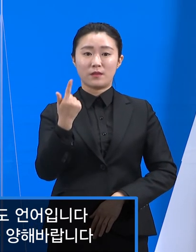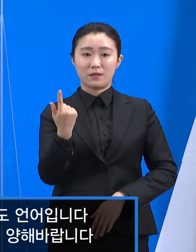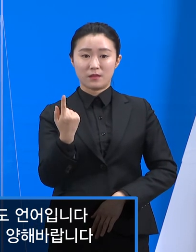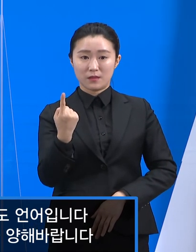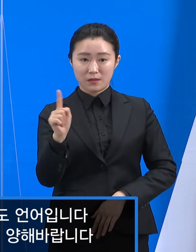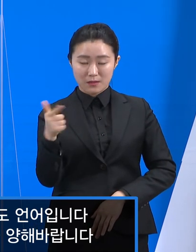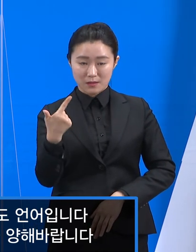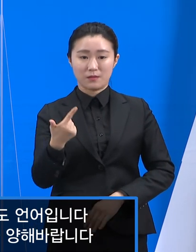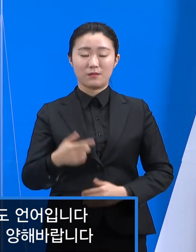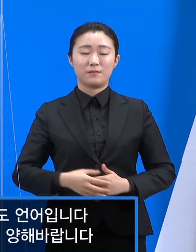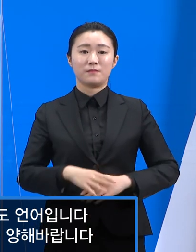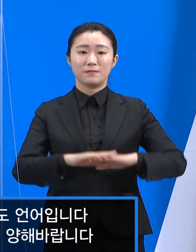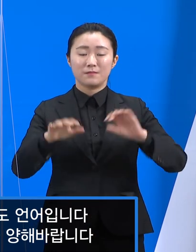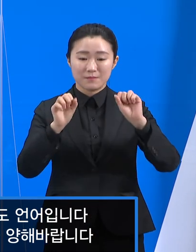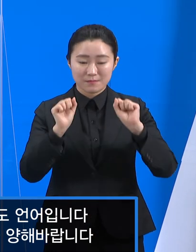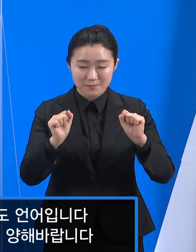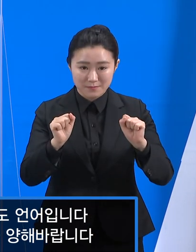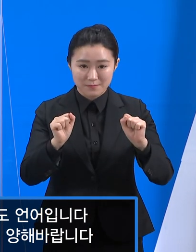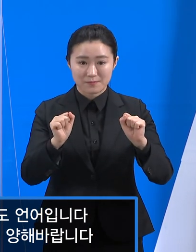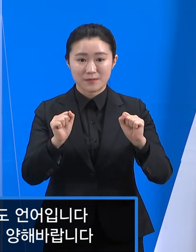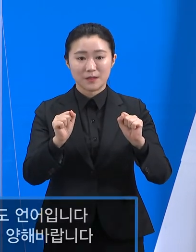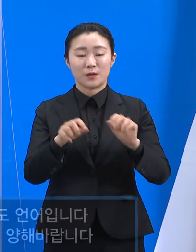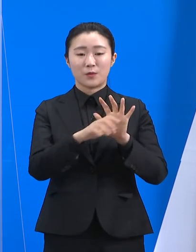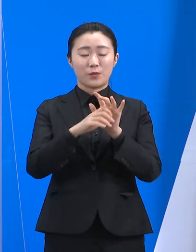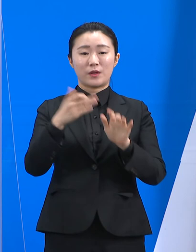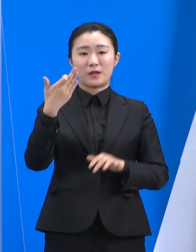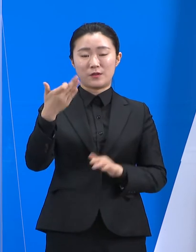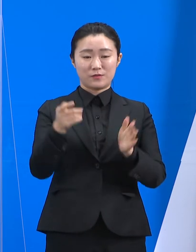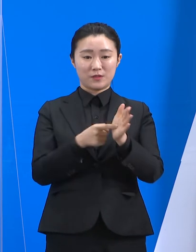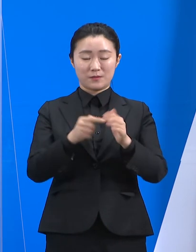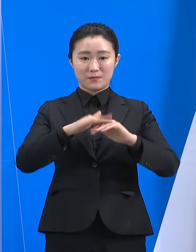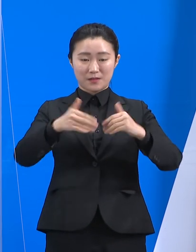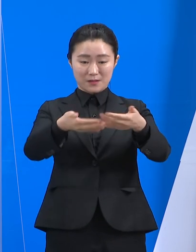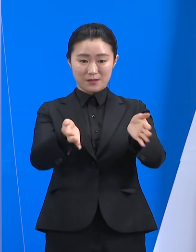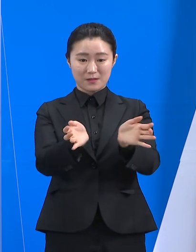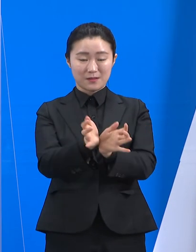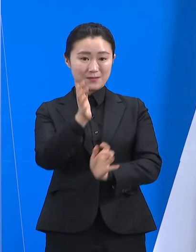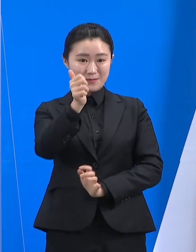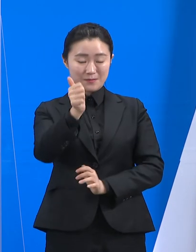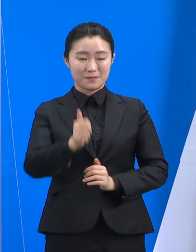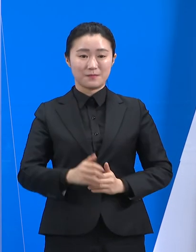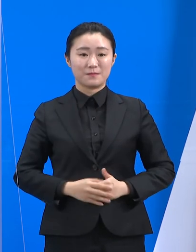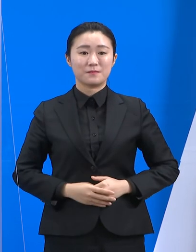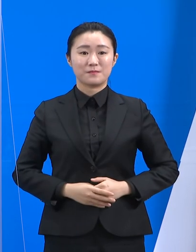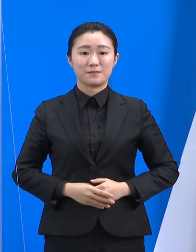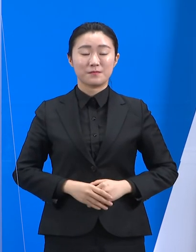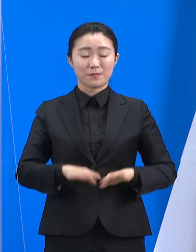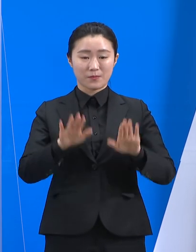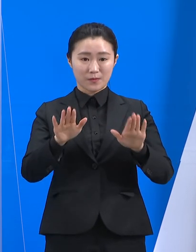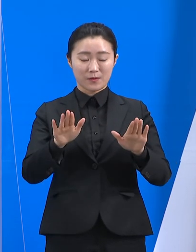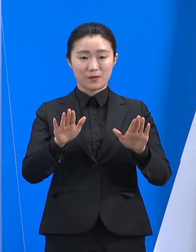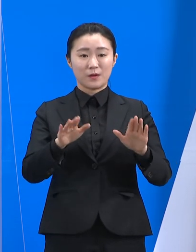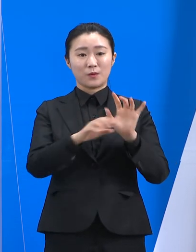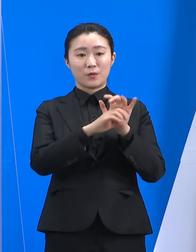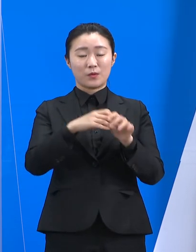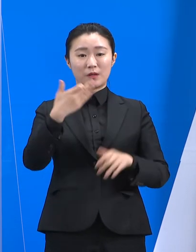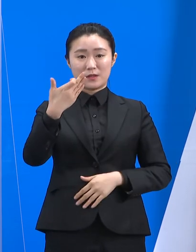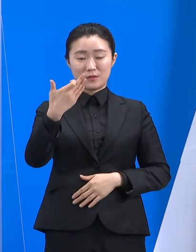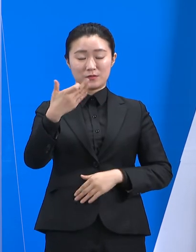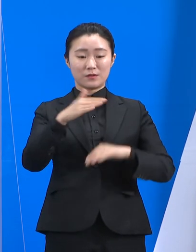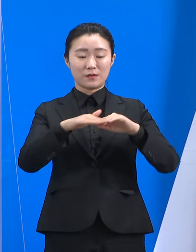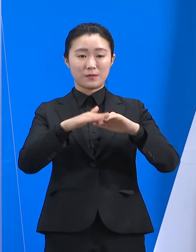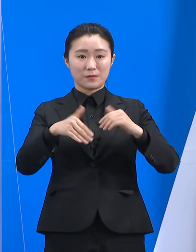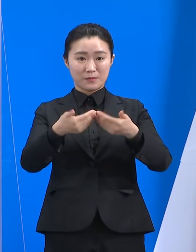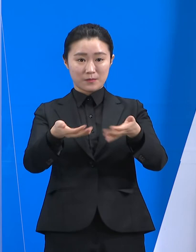안녕하십니까. 경기도 코로나19 긴급대응단의 임승관입니다. 3월 2일 화요일 경기도 코로나19 대응 관련